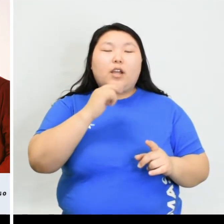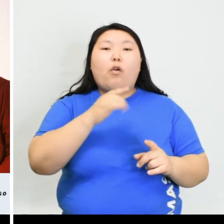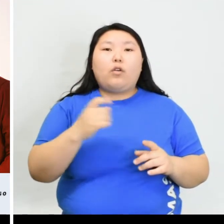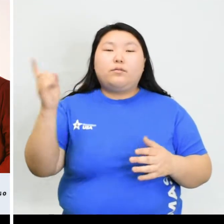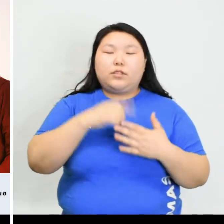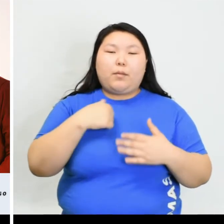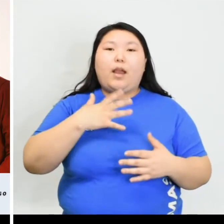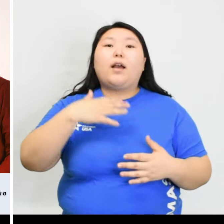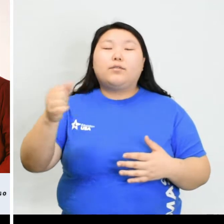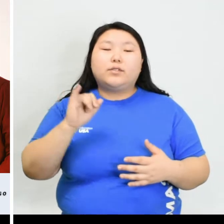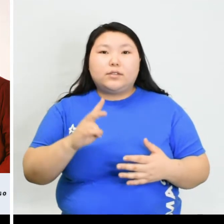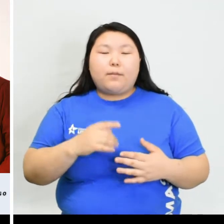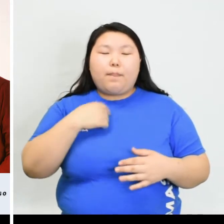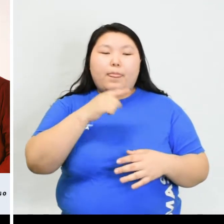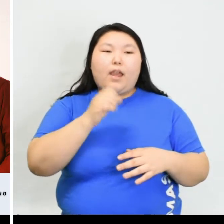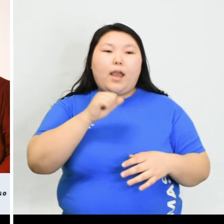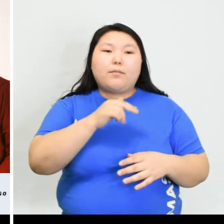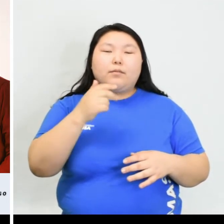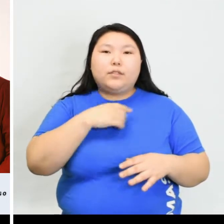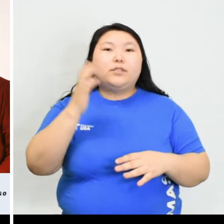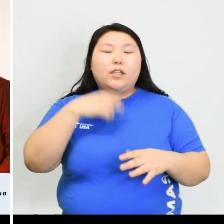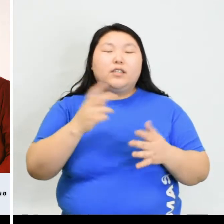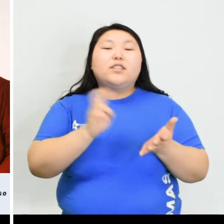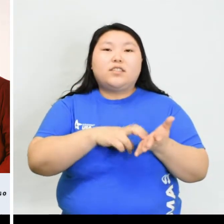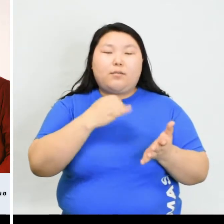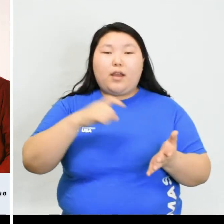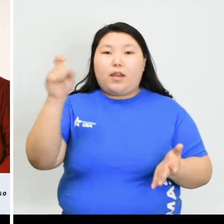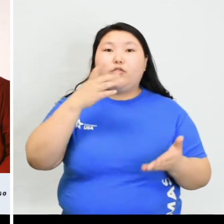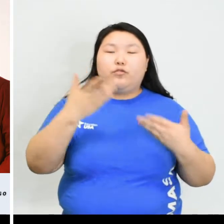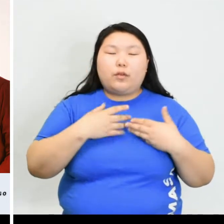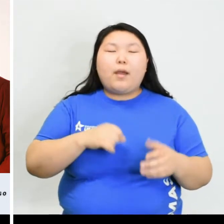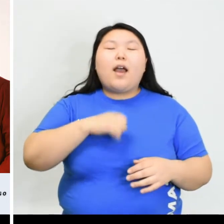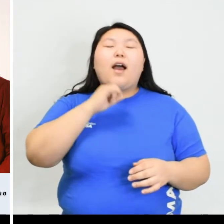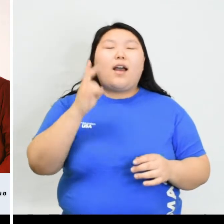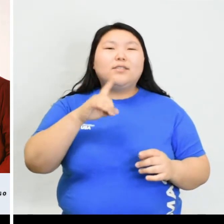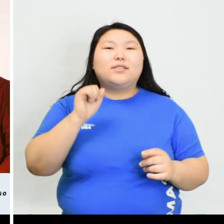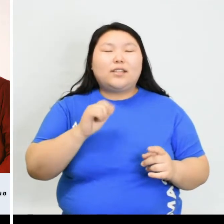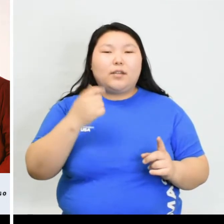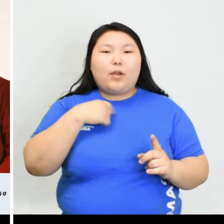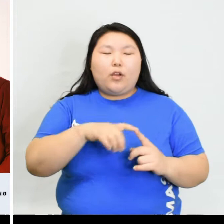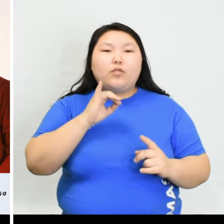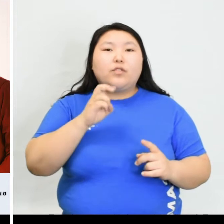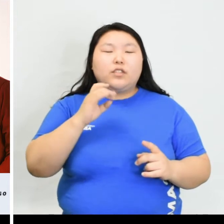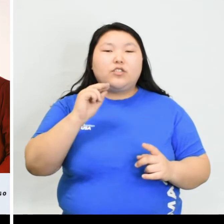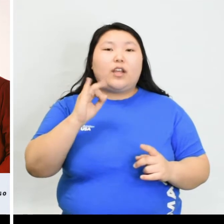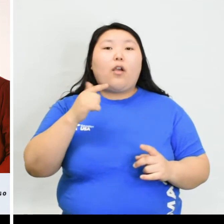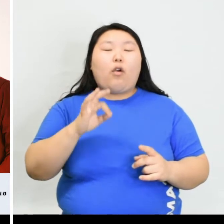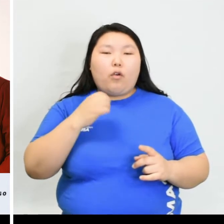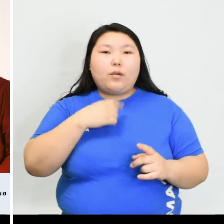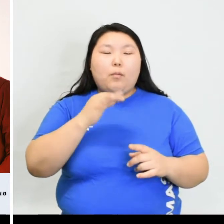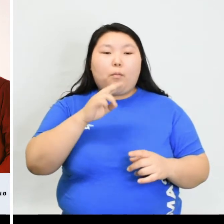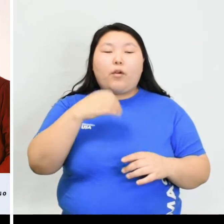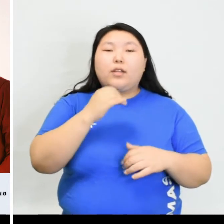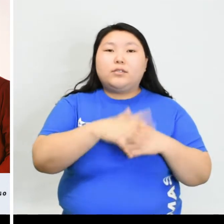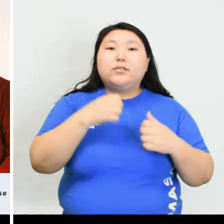of Chicago-с үржээд намайг авсан чиний аппликейшн тэнцлэх гэсэн тийм хариу өгсөн байхгүй юу? Тэгээд би аа за за тэр University of